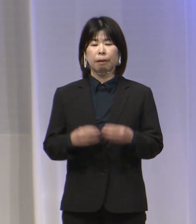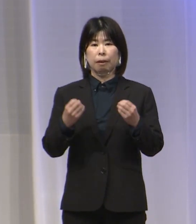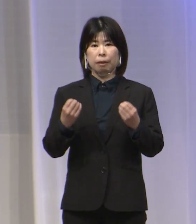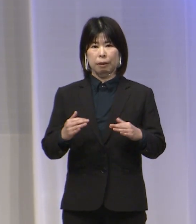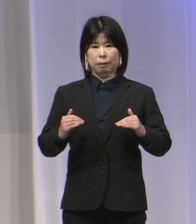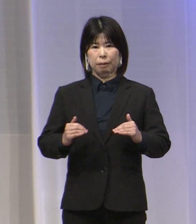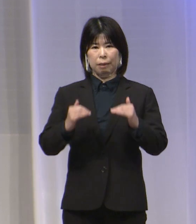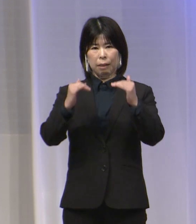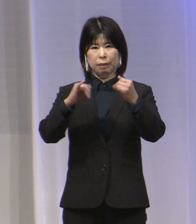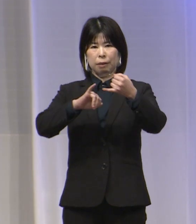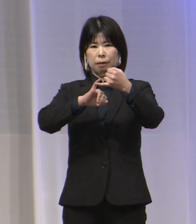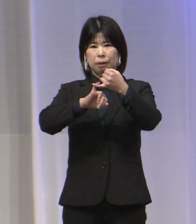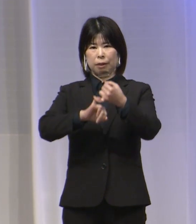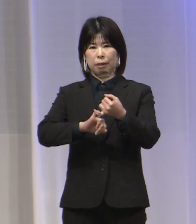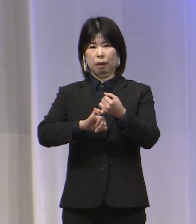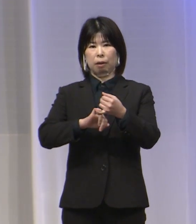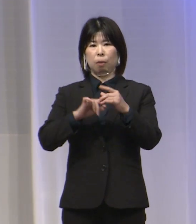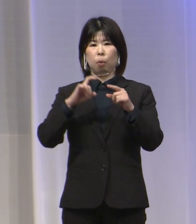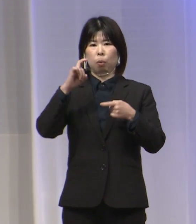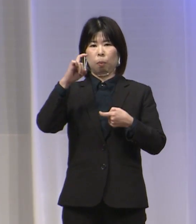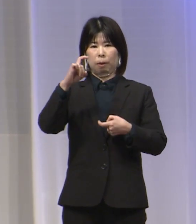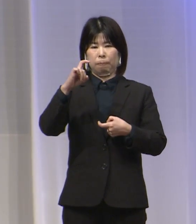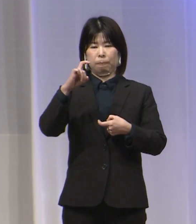新生児に誓いの言葉